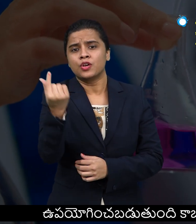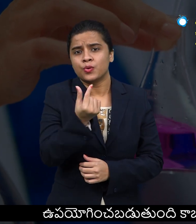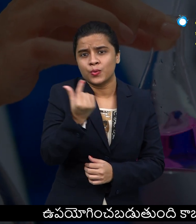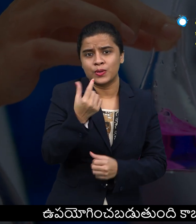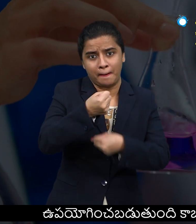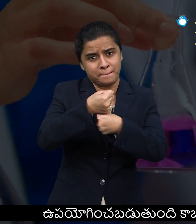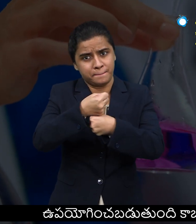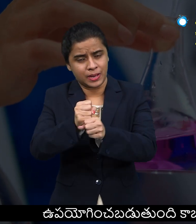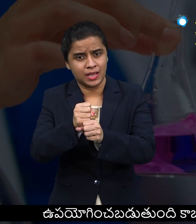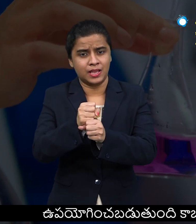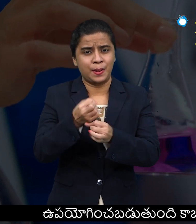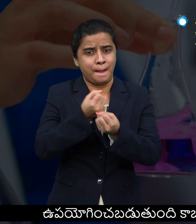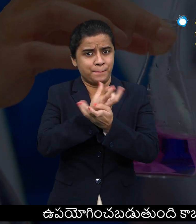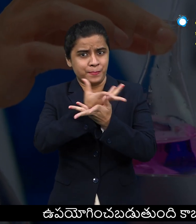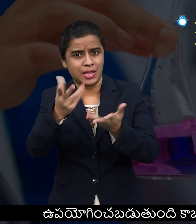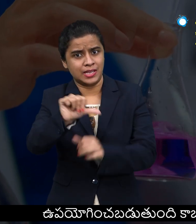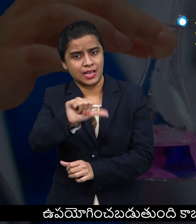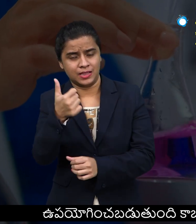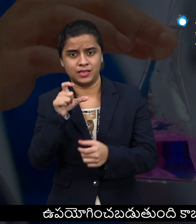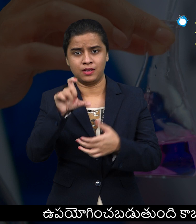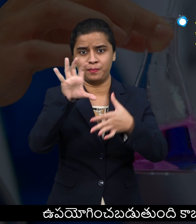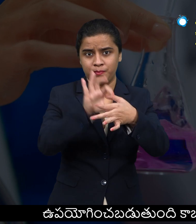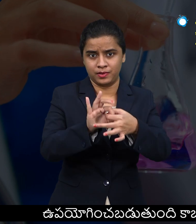రాజు అని పిలుస్తారు.